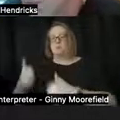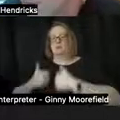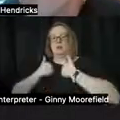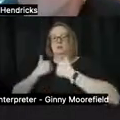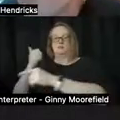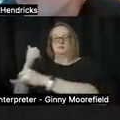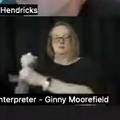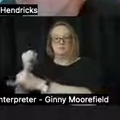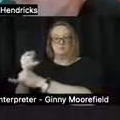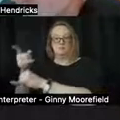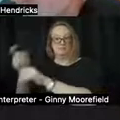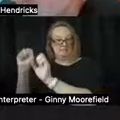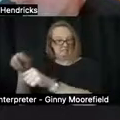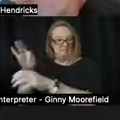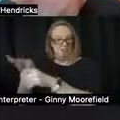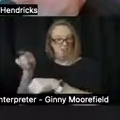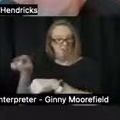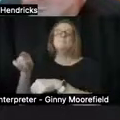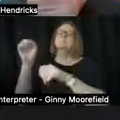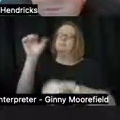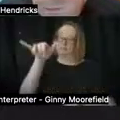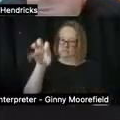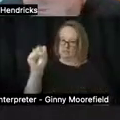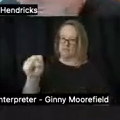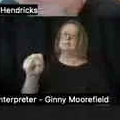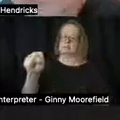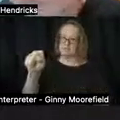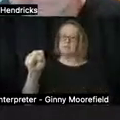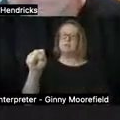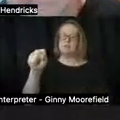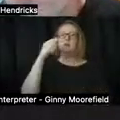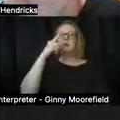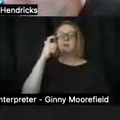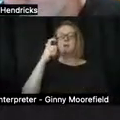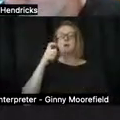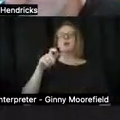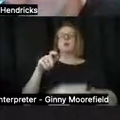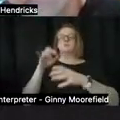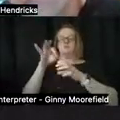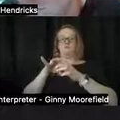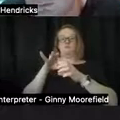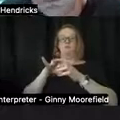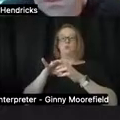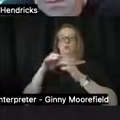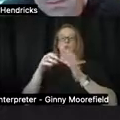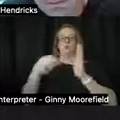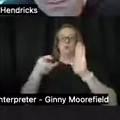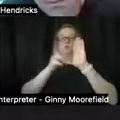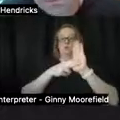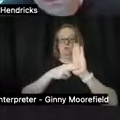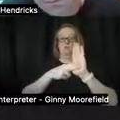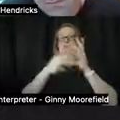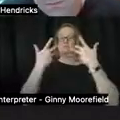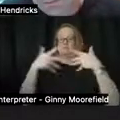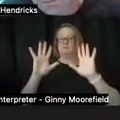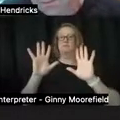instalación de cuidados pueden votar ellos pues las respuestas que sí que pueden votar porque el registro de las